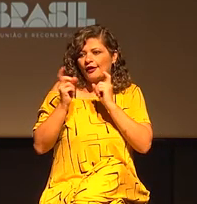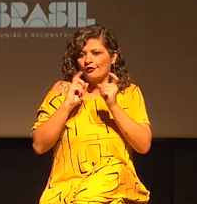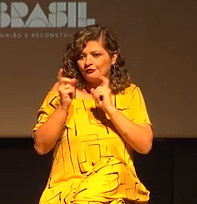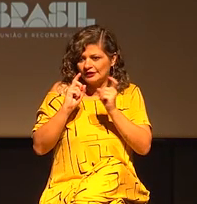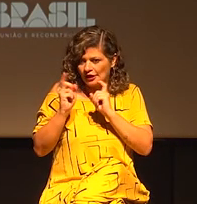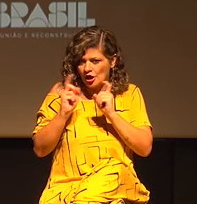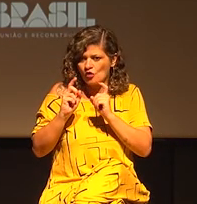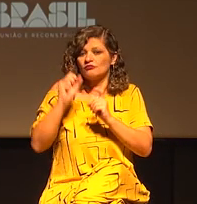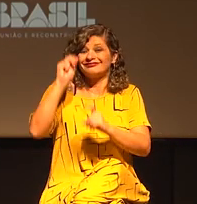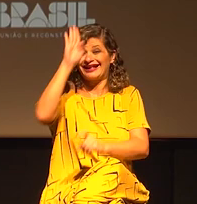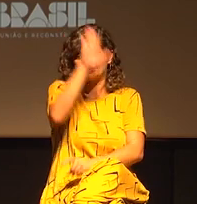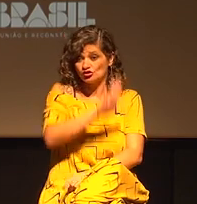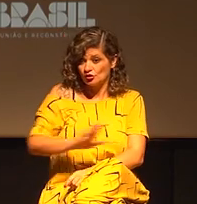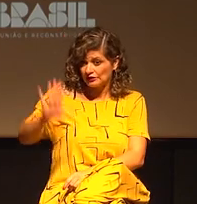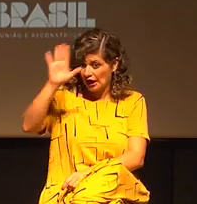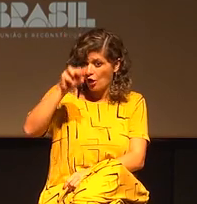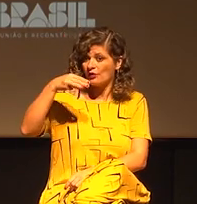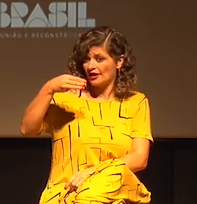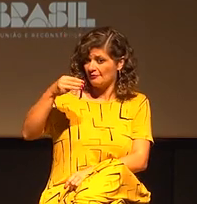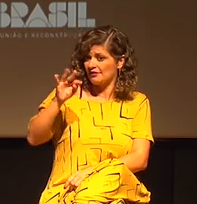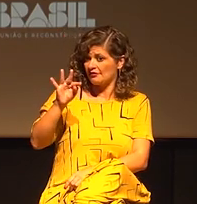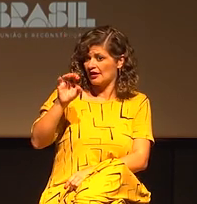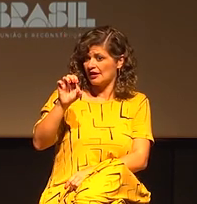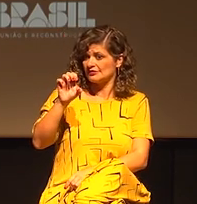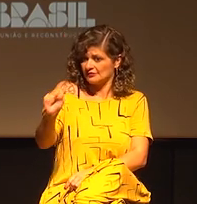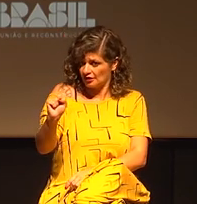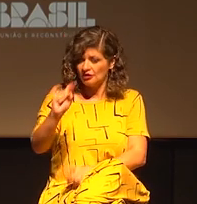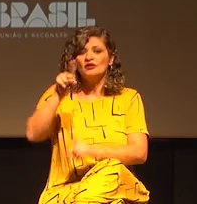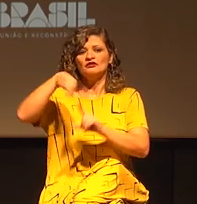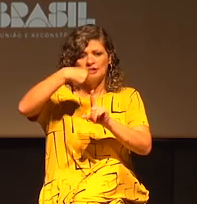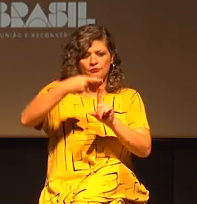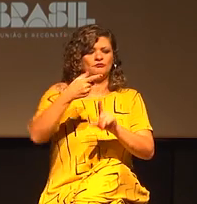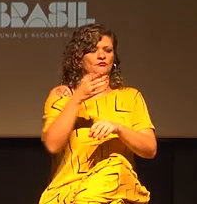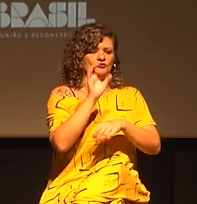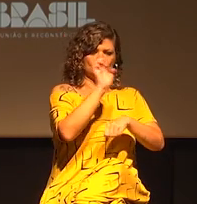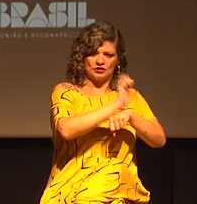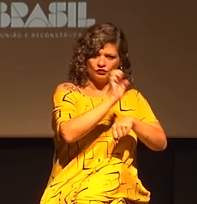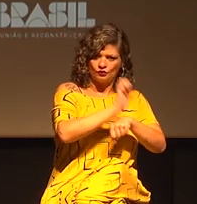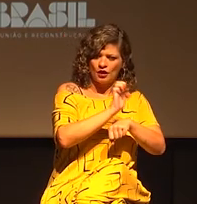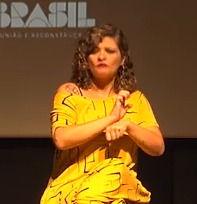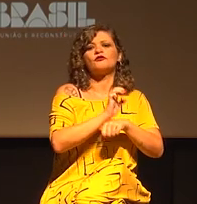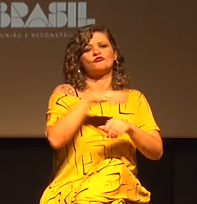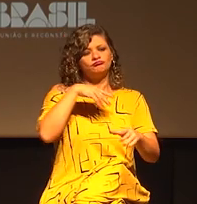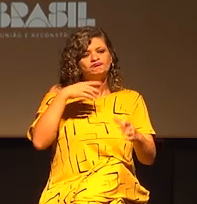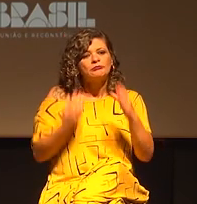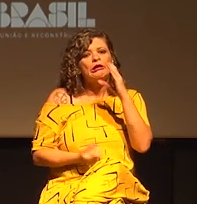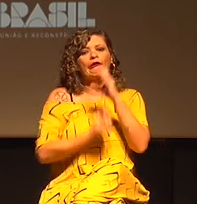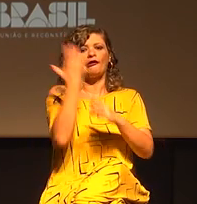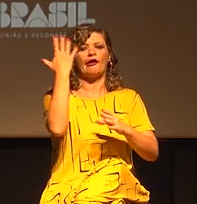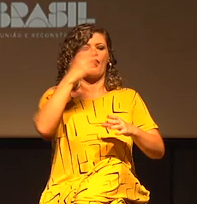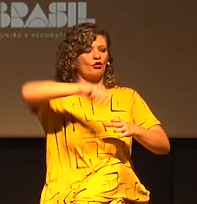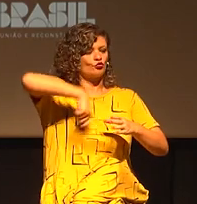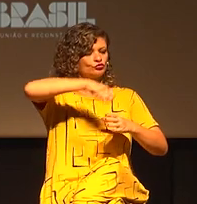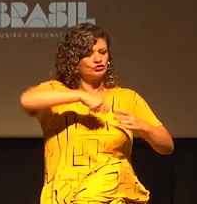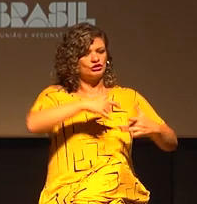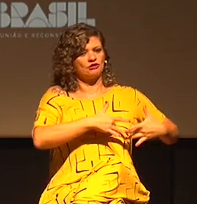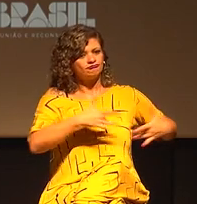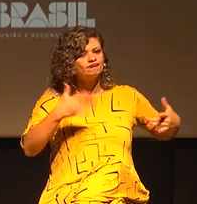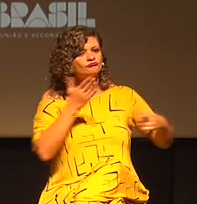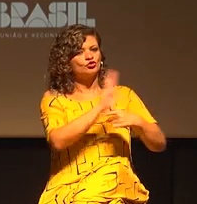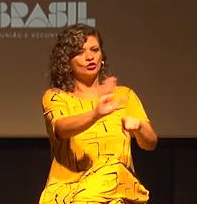do mtst E aí fizemos um no estadual e falamos vamos fazer cozinhas solidárias porque a gente tinha